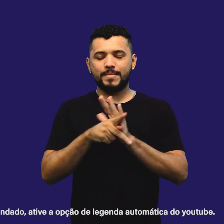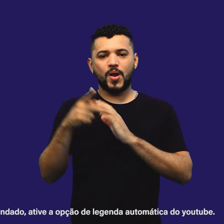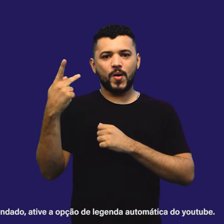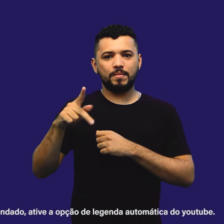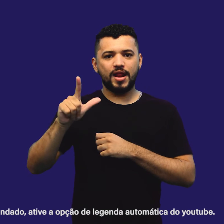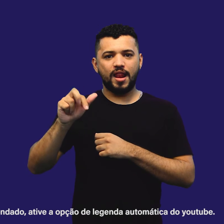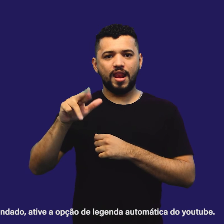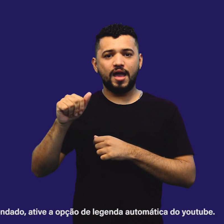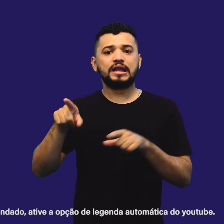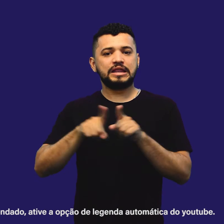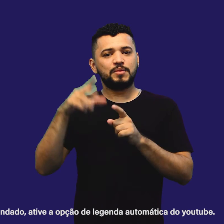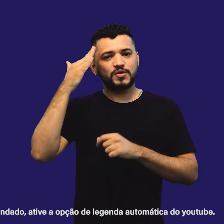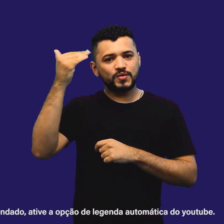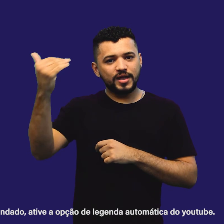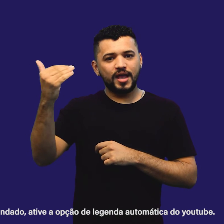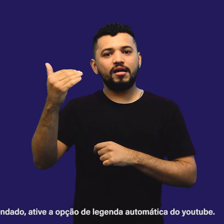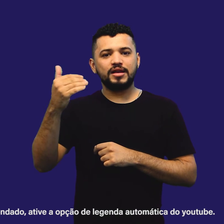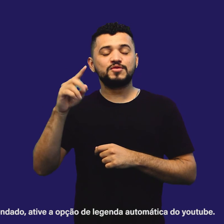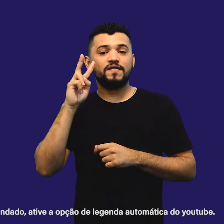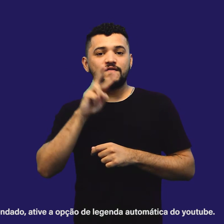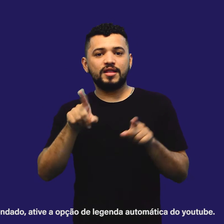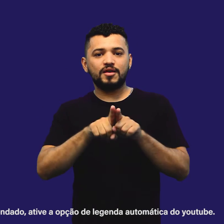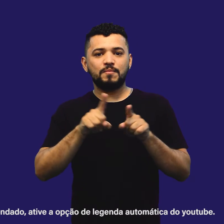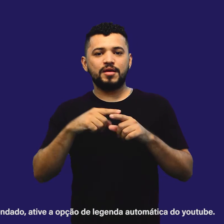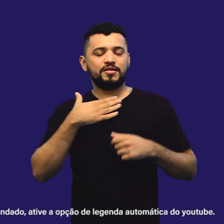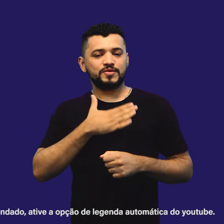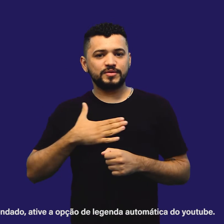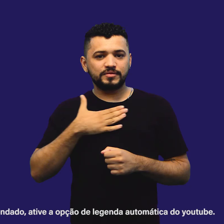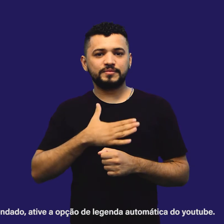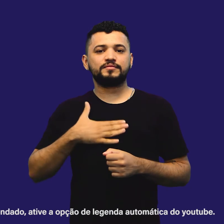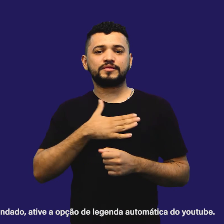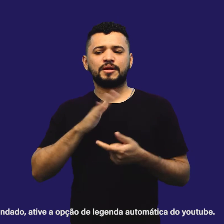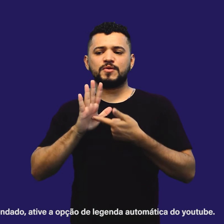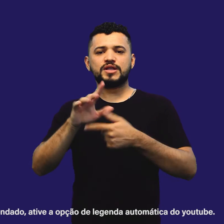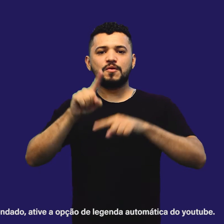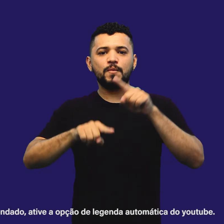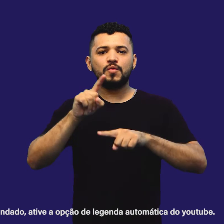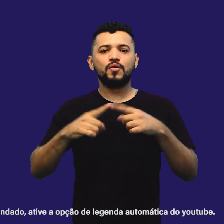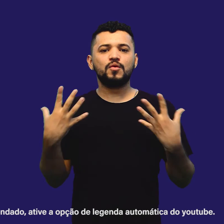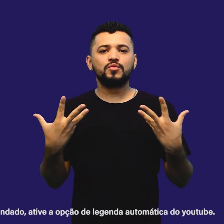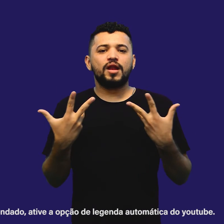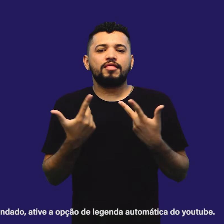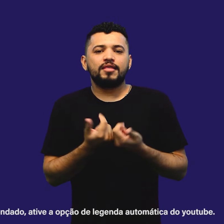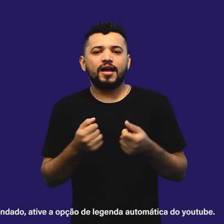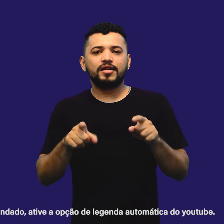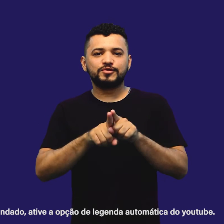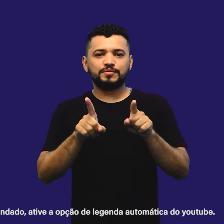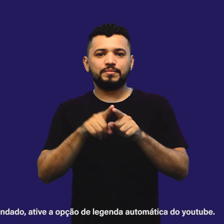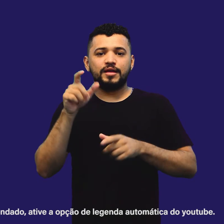essa satisfação pessoal de estar oferecendo um produto com qualidade e oferecendo para as pessoas tantas oportunidades,